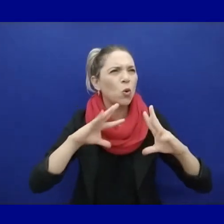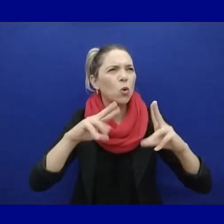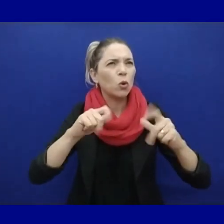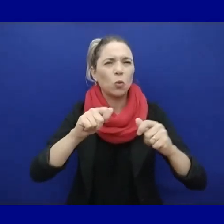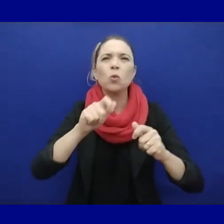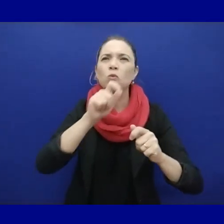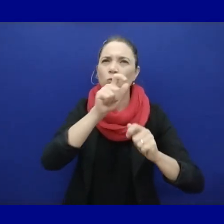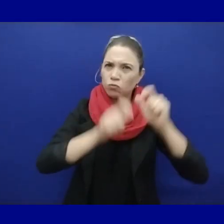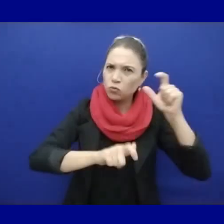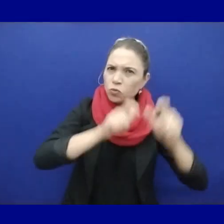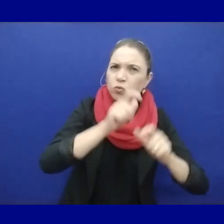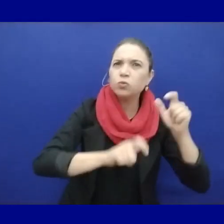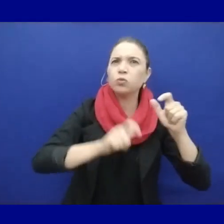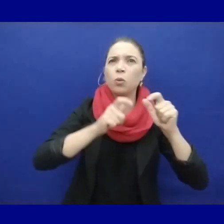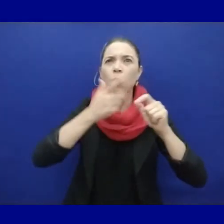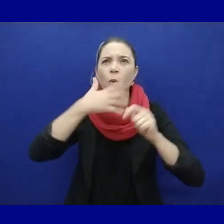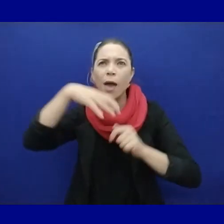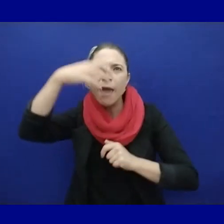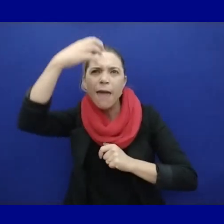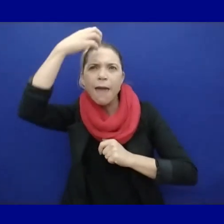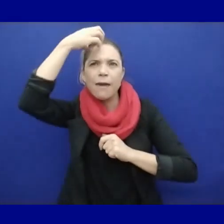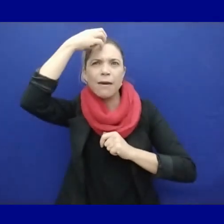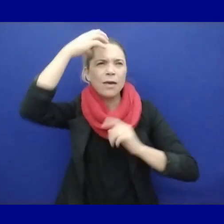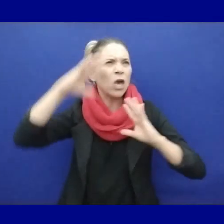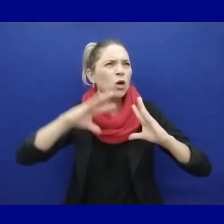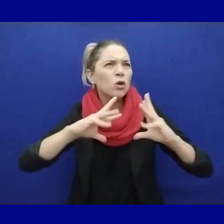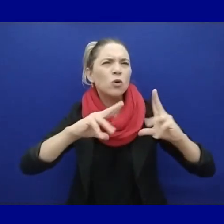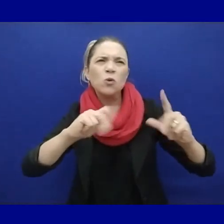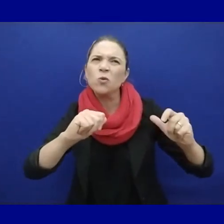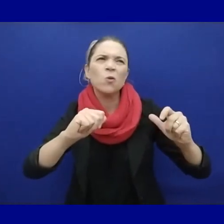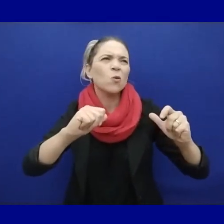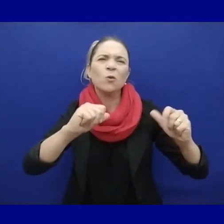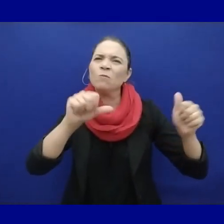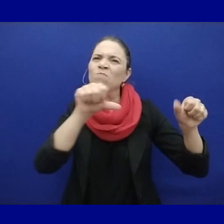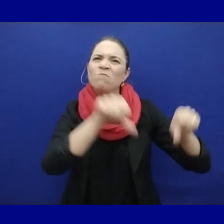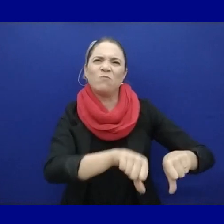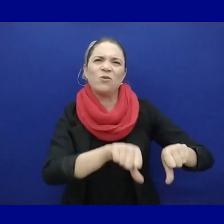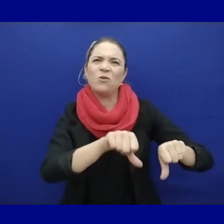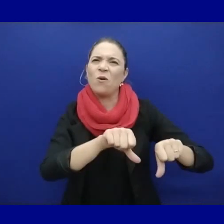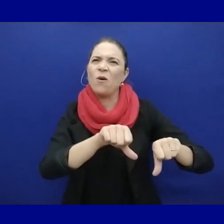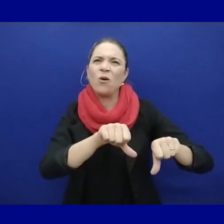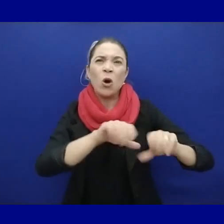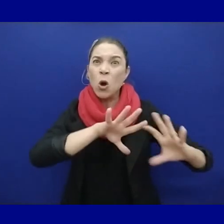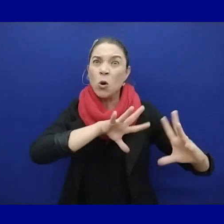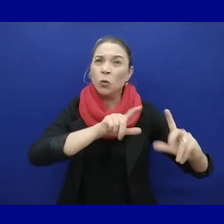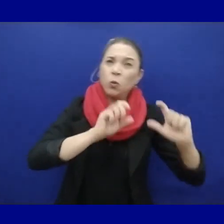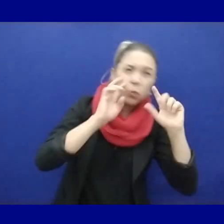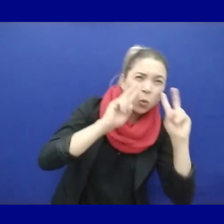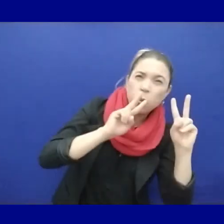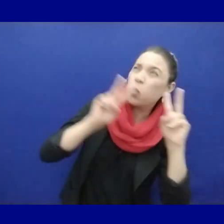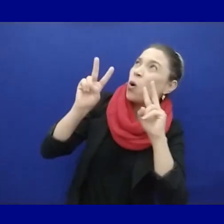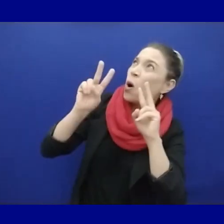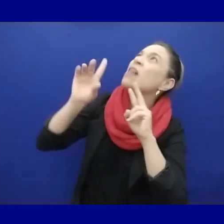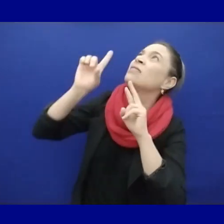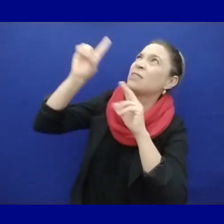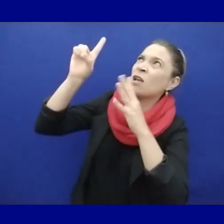que os reis se coligaram e juntos sumiram-se. Bastou-lhes vê-lo e se